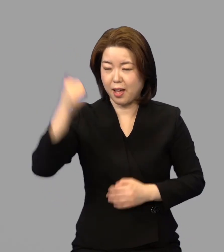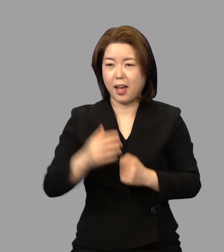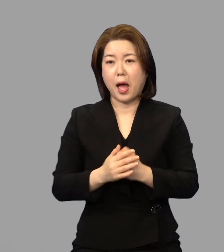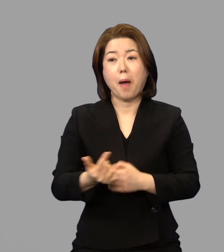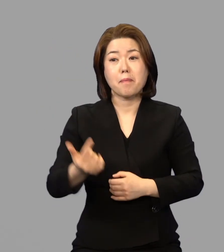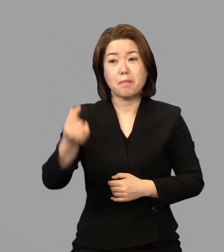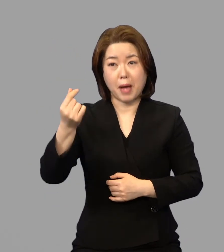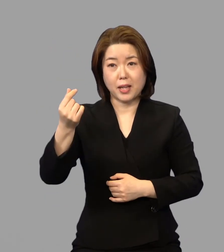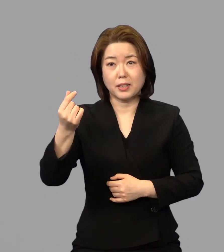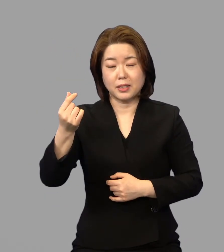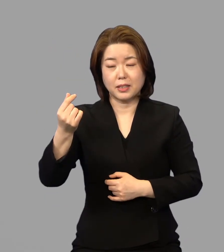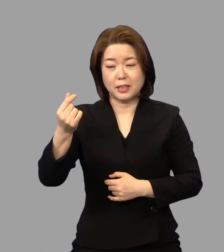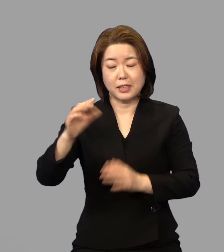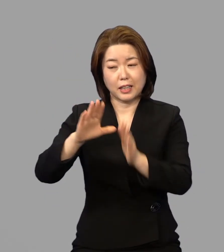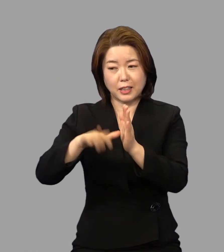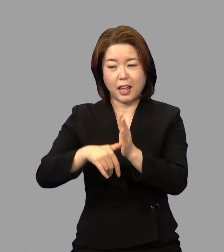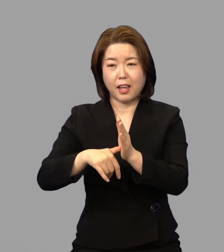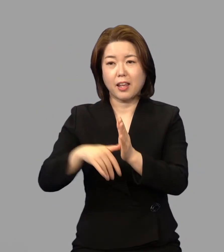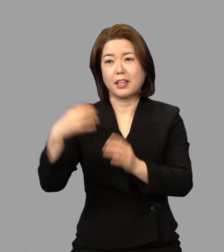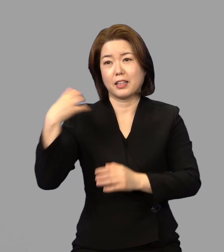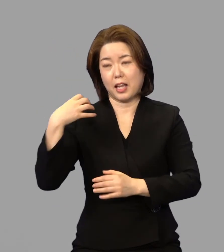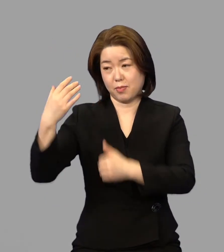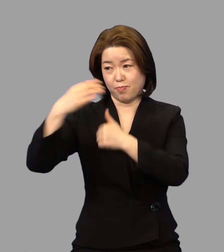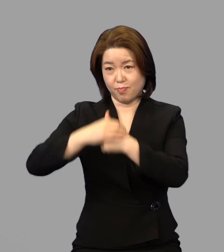시간에 담임 목사를 나가게 됐습니다.